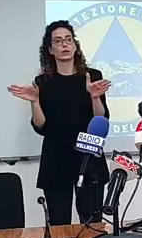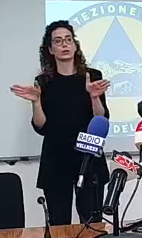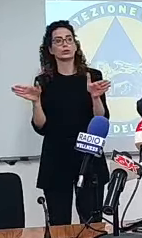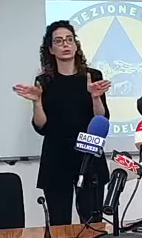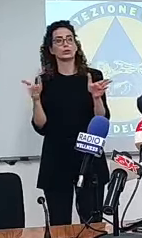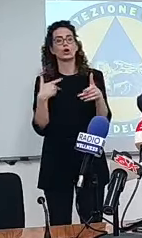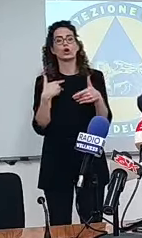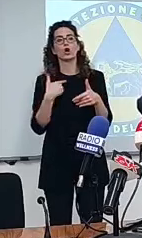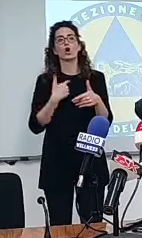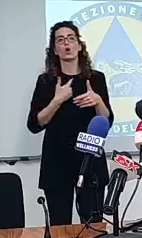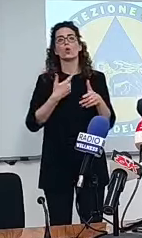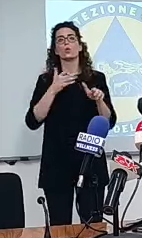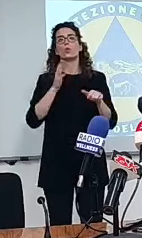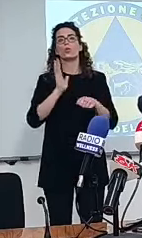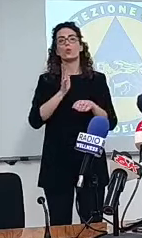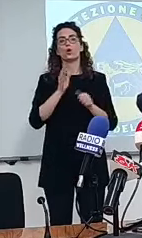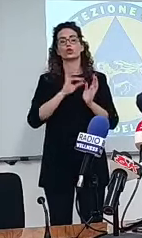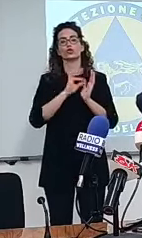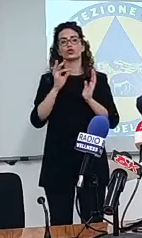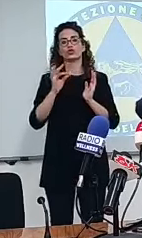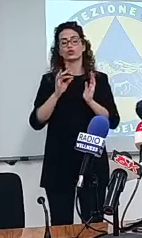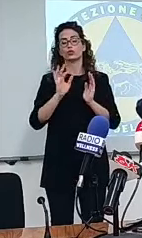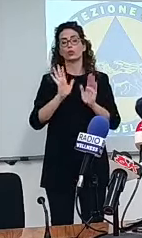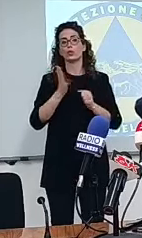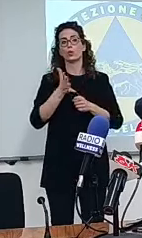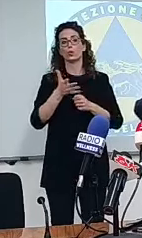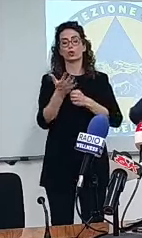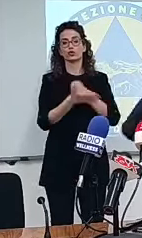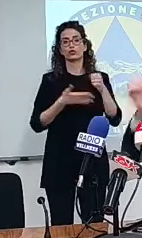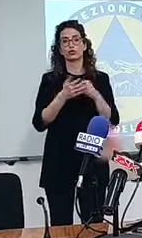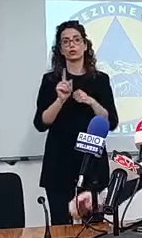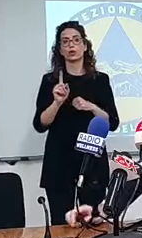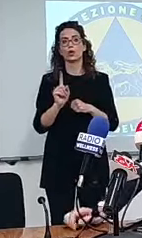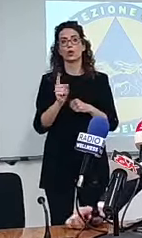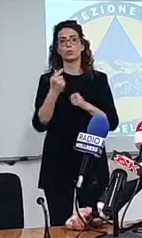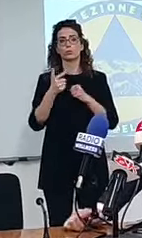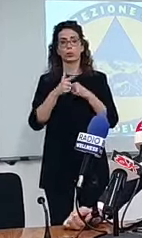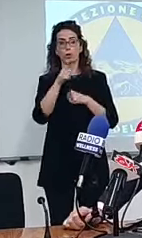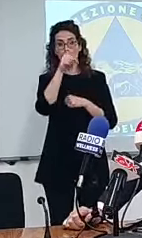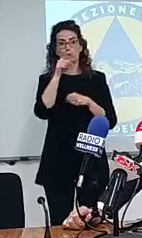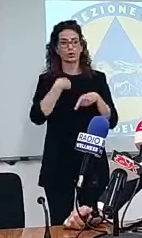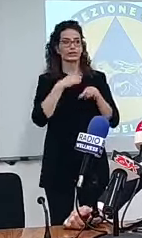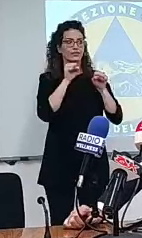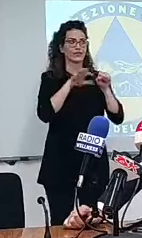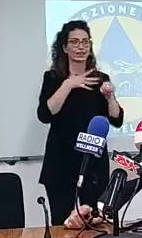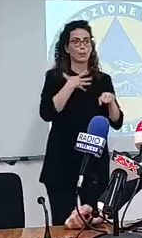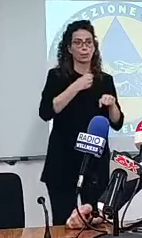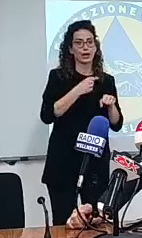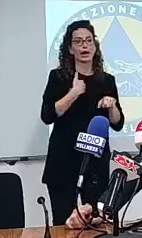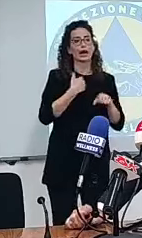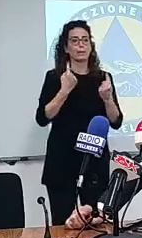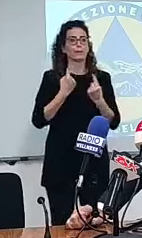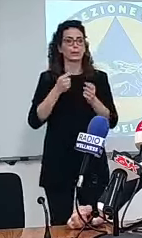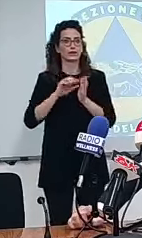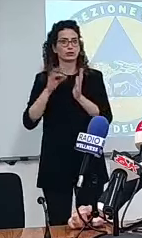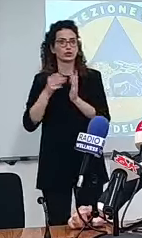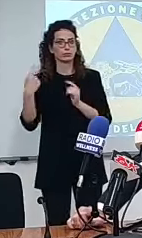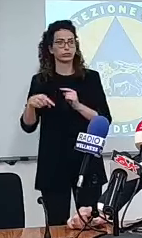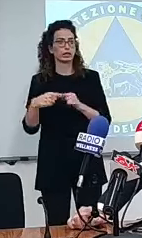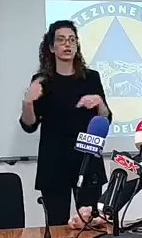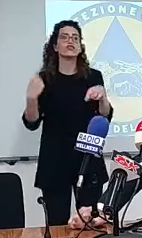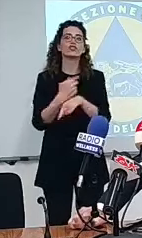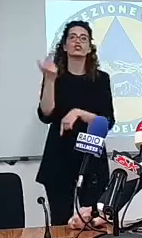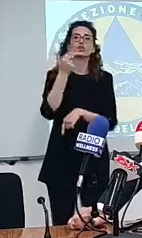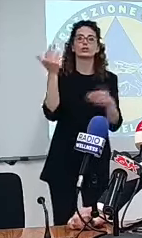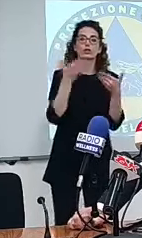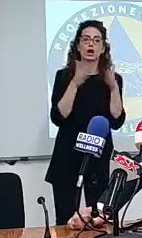esatto, 15 giugno, 1 luglio, dovranno comunque aspettare anche in Veneto quelle date. Sì. E invece i ristoranti